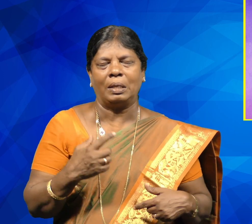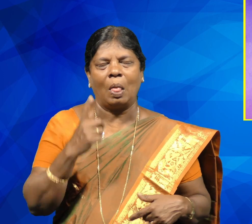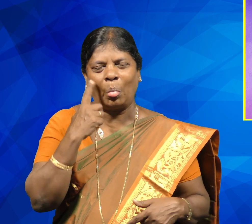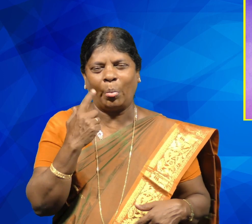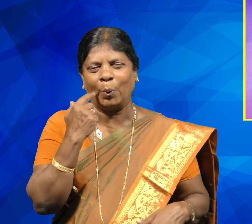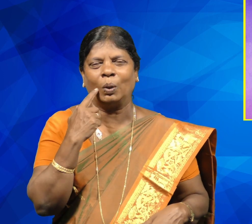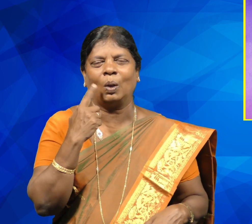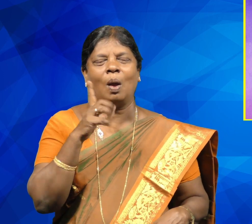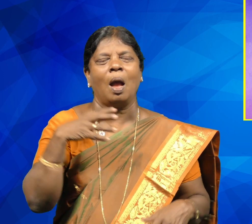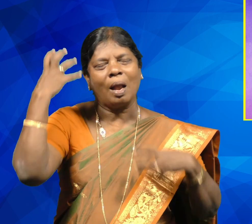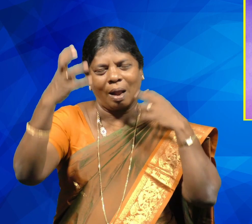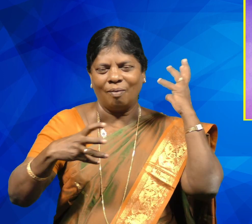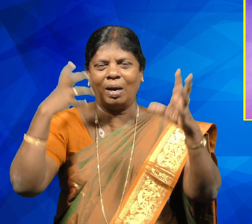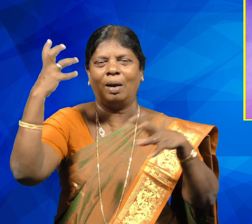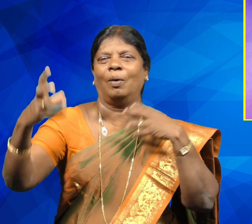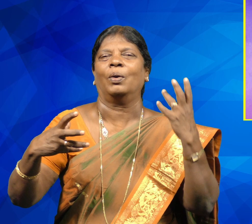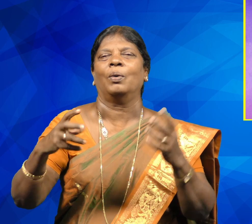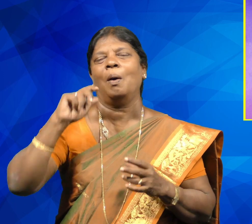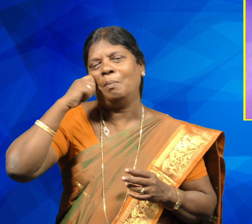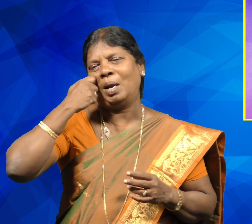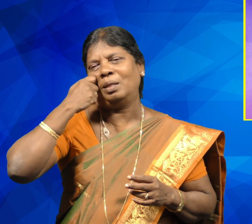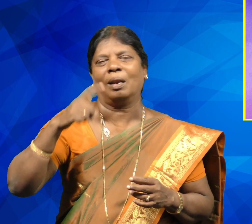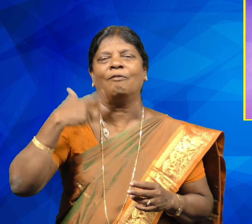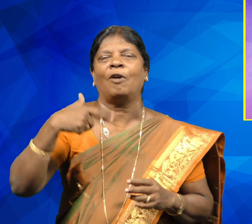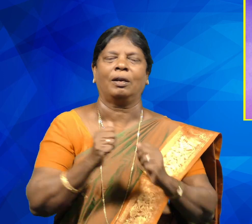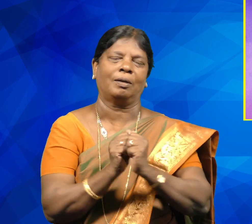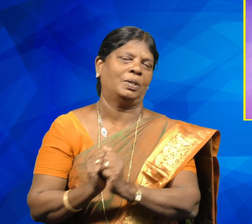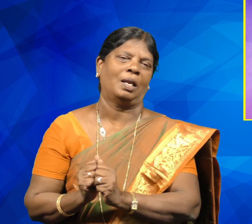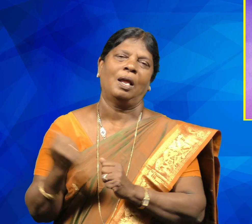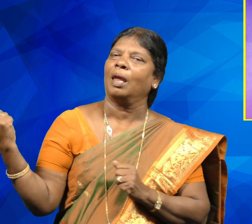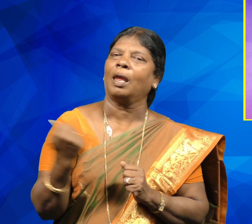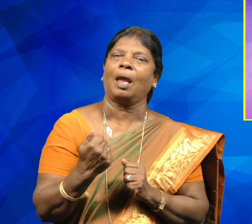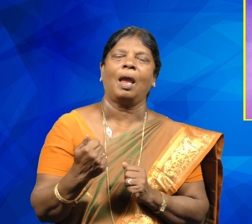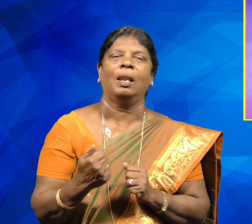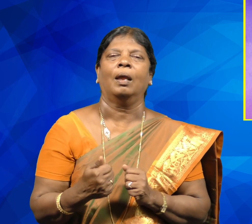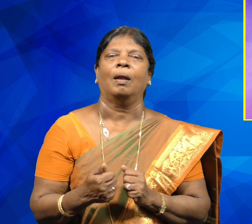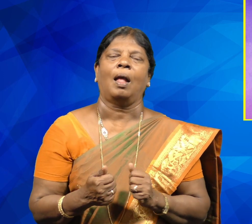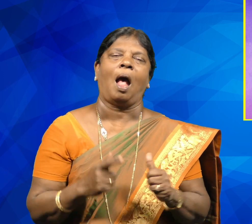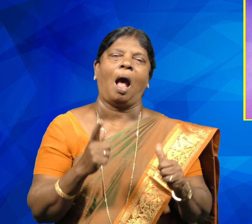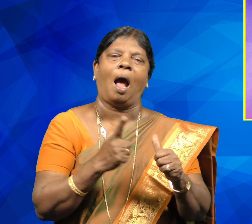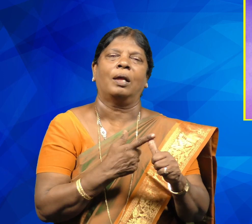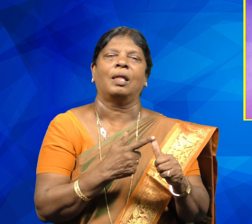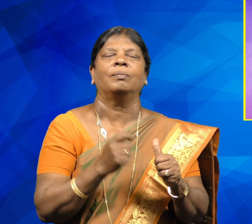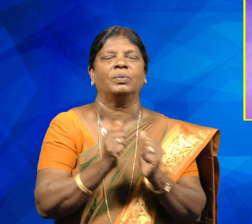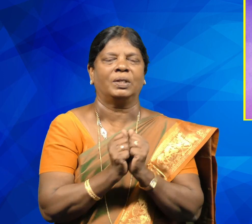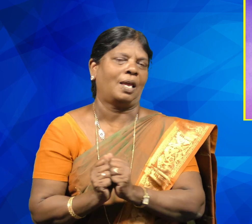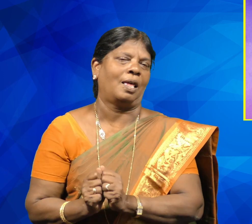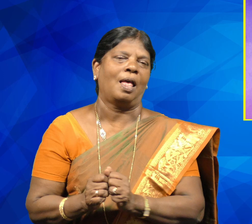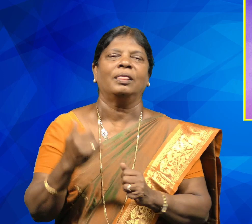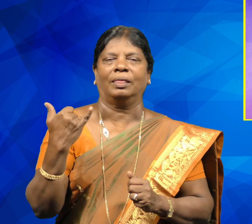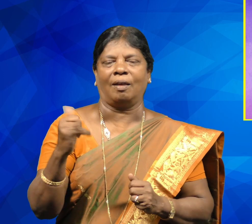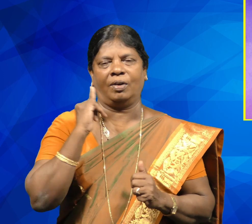மன துக்கத்தோடும் கவலைகளோடும் மனிதர்கள் வாழ்ந்து கொண்டிருக்கிறார்கள். காரணம், ஒரு விபத்து